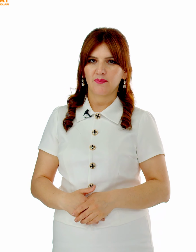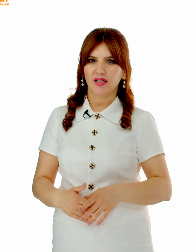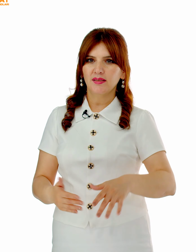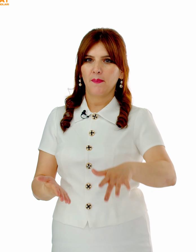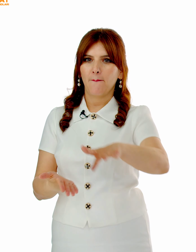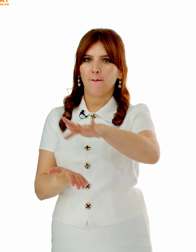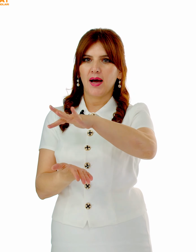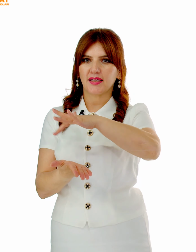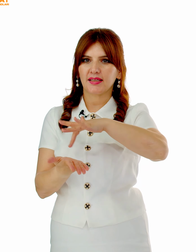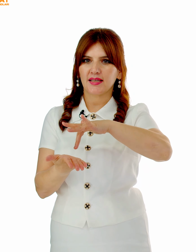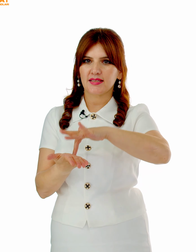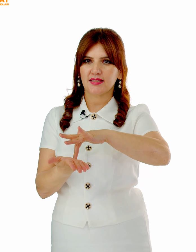Qaytaraman, markaz.